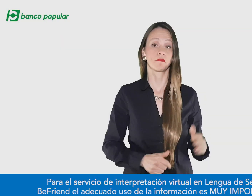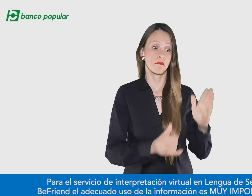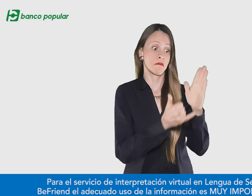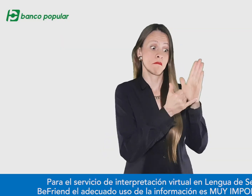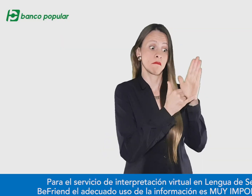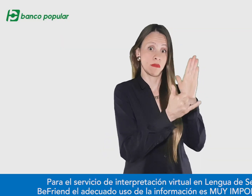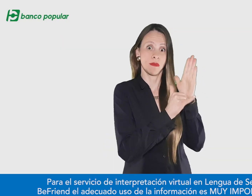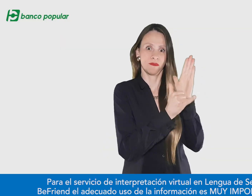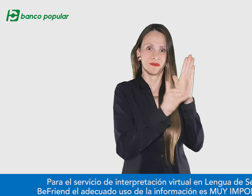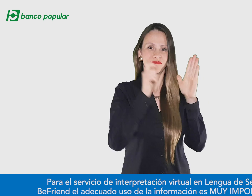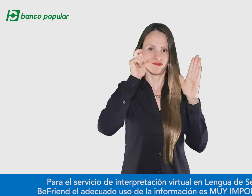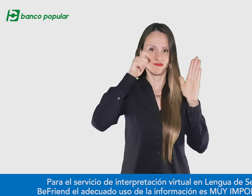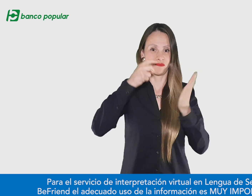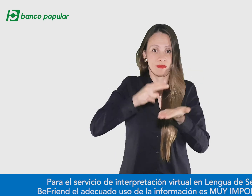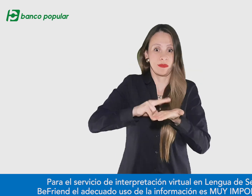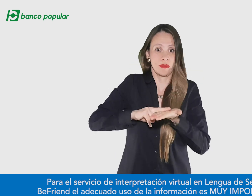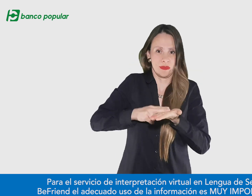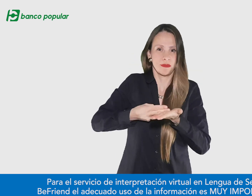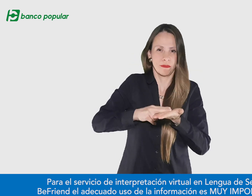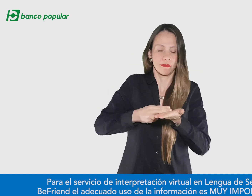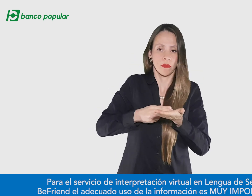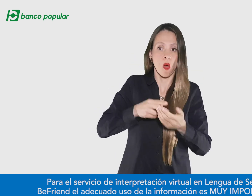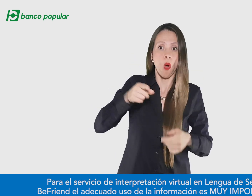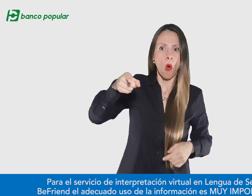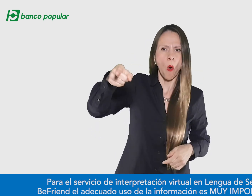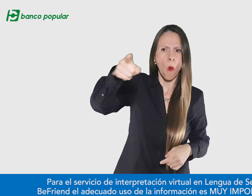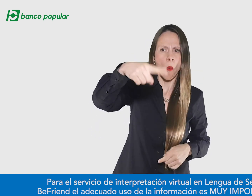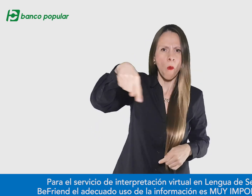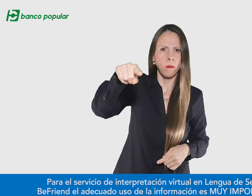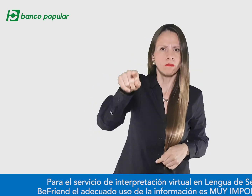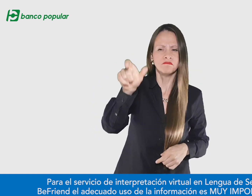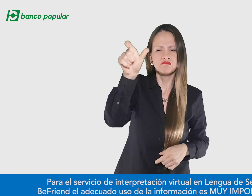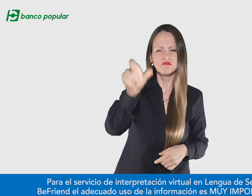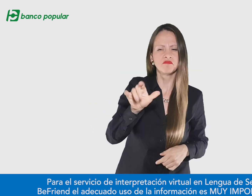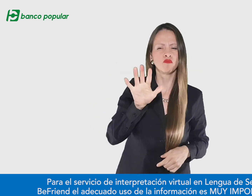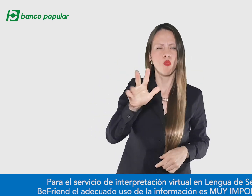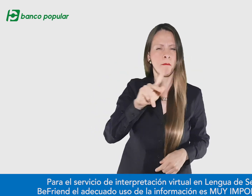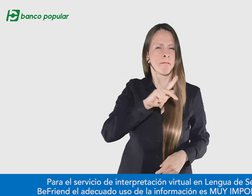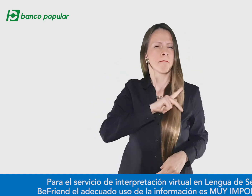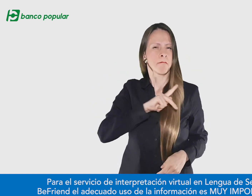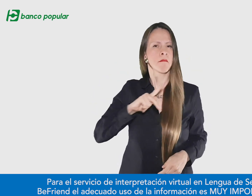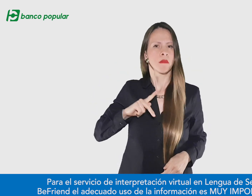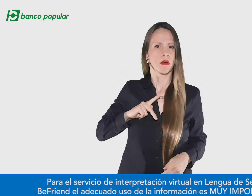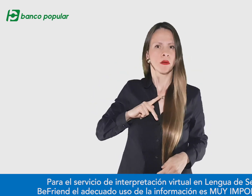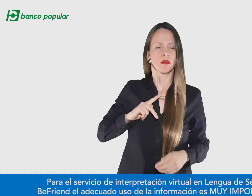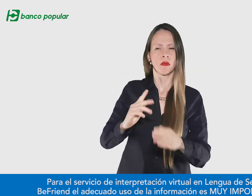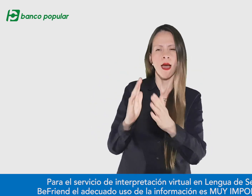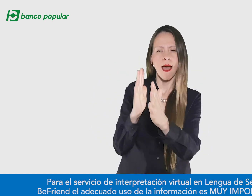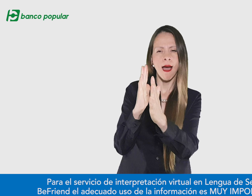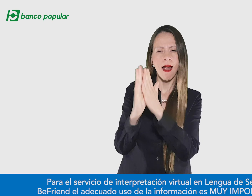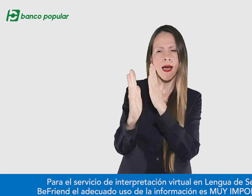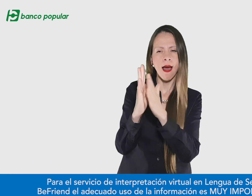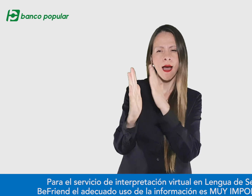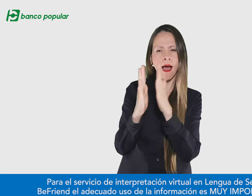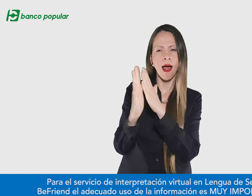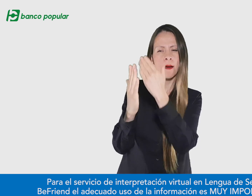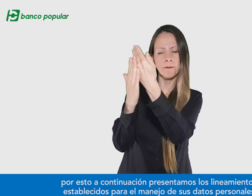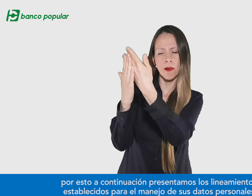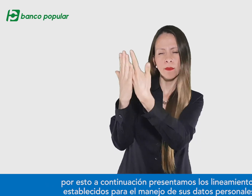Para el servicio de interpretación virtual en lengua de señas BeFriend, el adecuado uso de la información es muy importante. Por